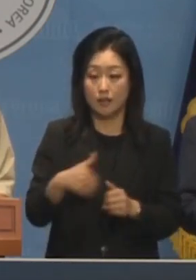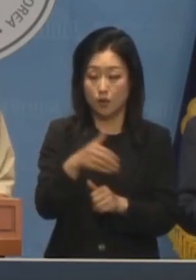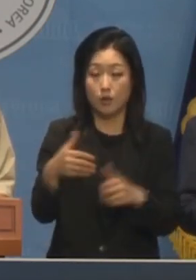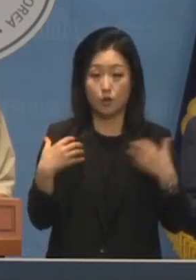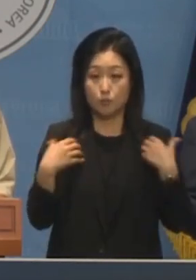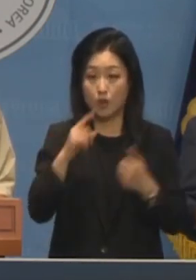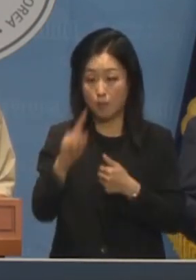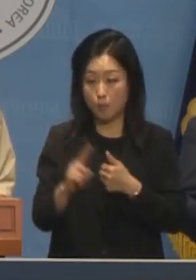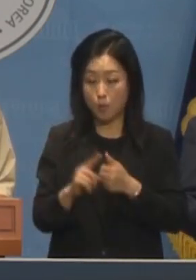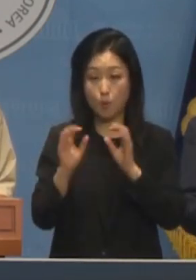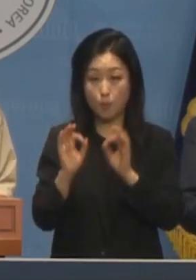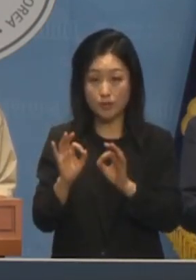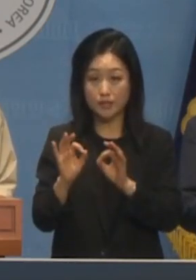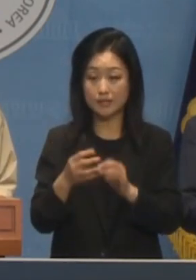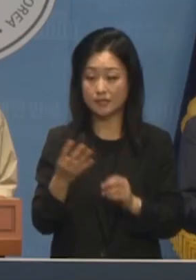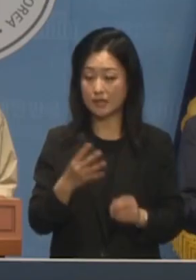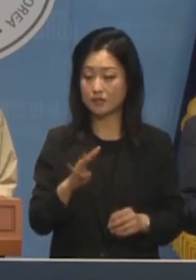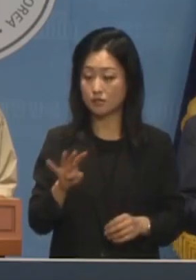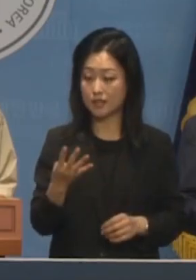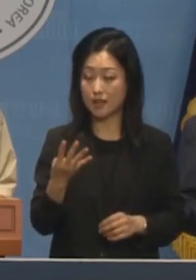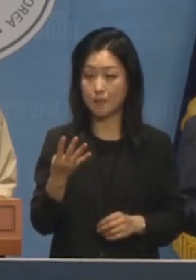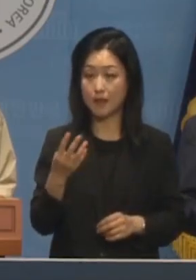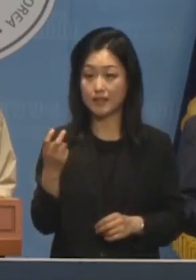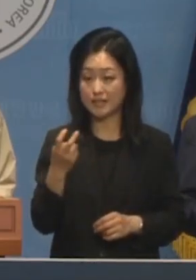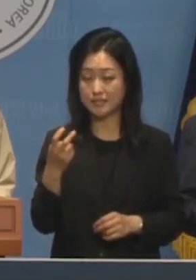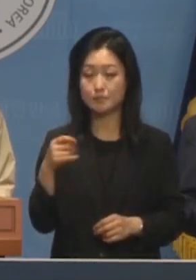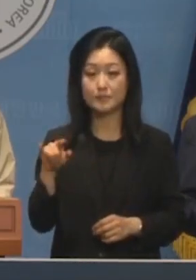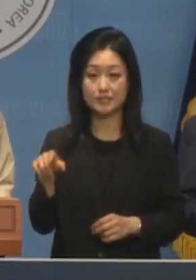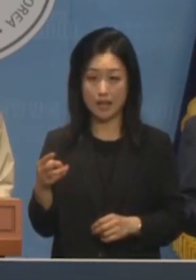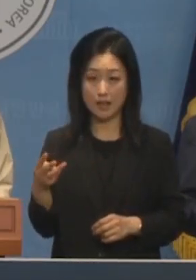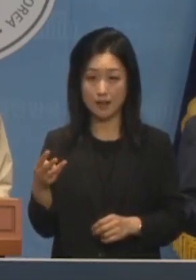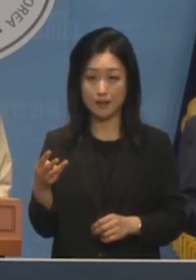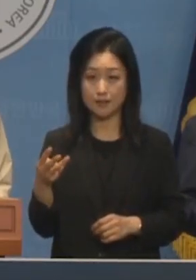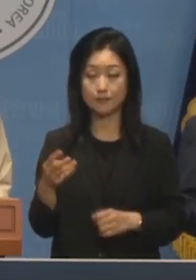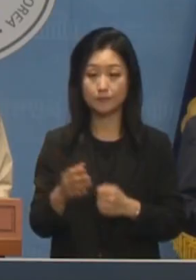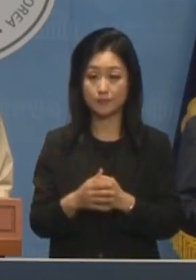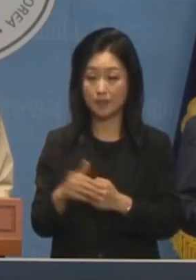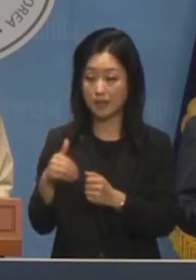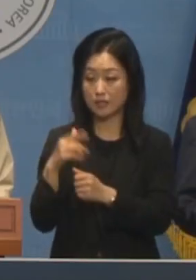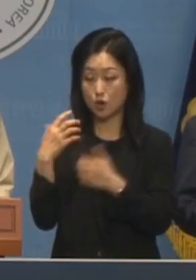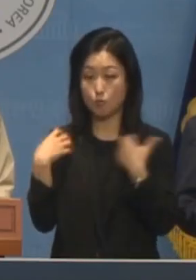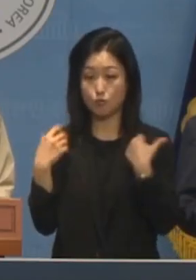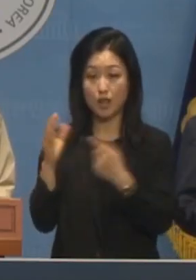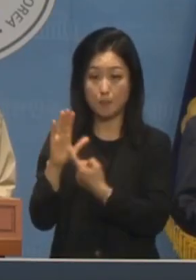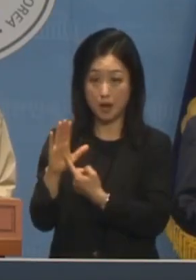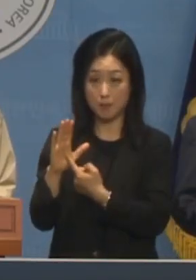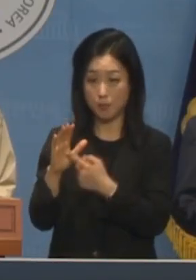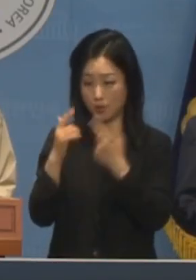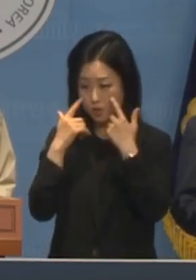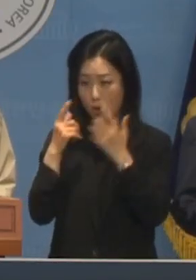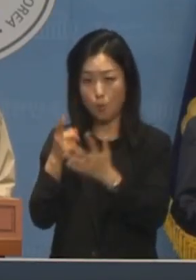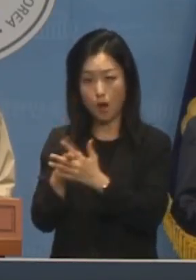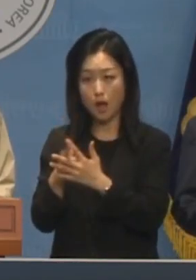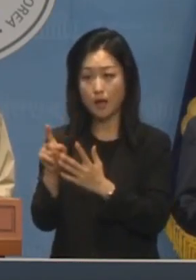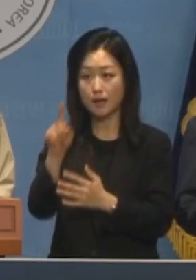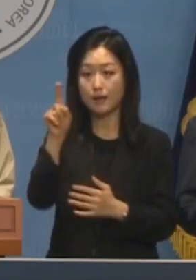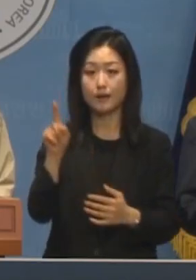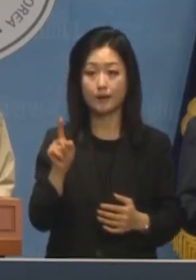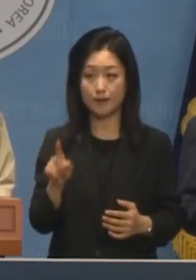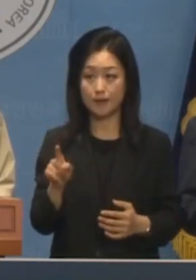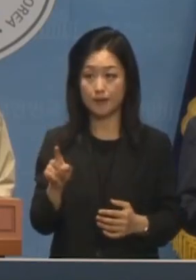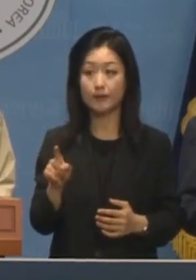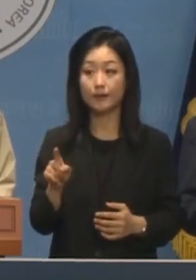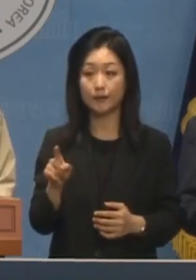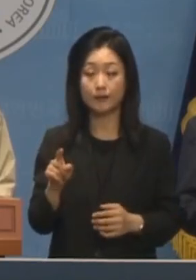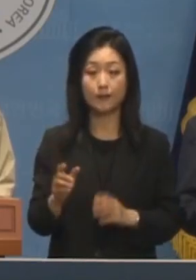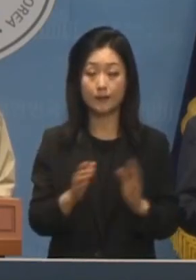환경부의 보고 발표는 4,420셀에 그치고 있었습니다. 그러니까 환경부 조사 방식의 적확성에 저희는 문제를 제기하는